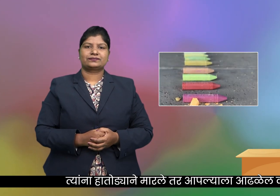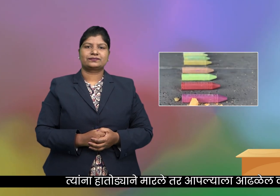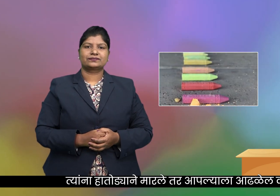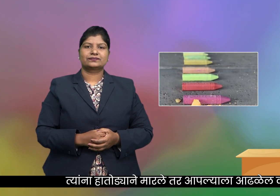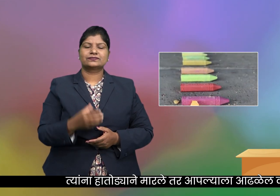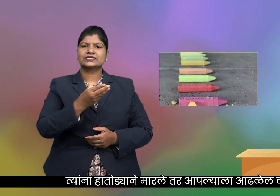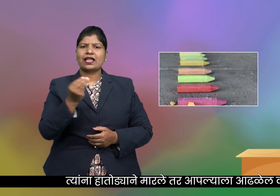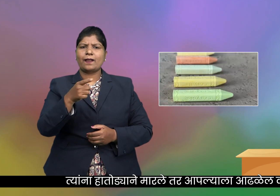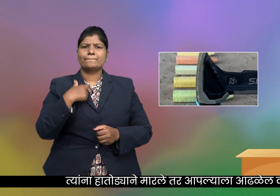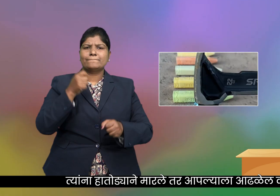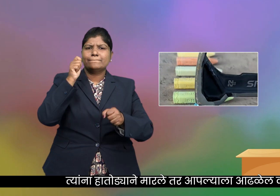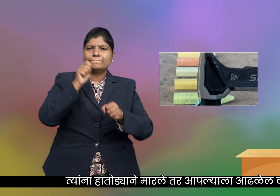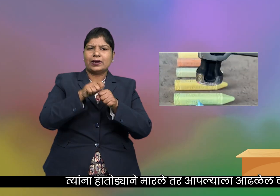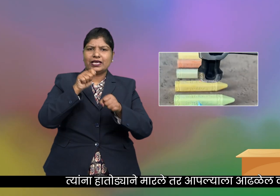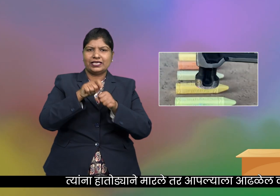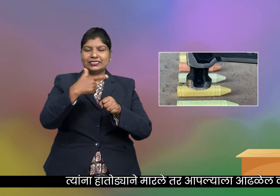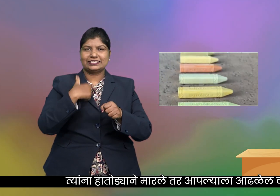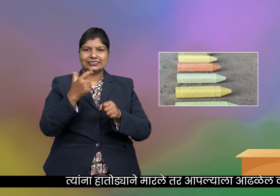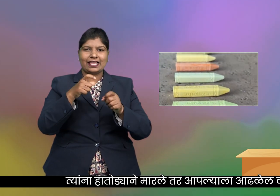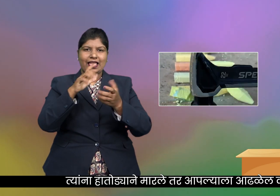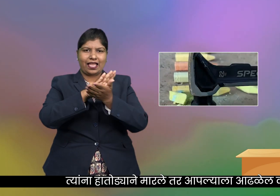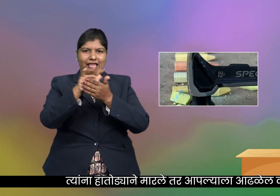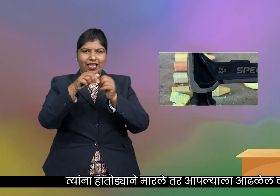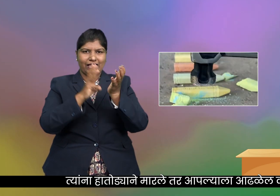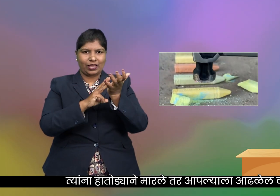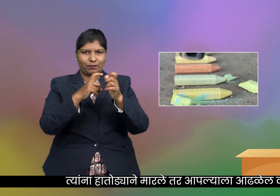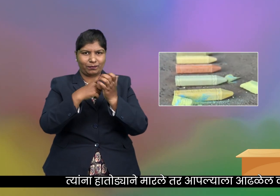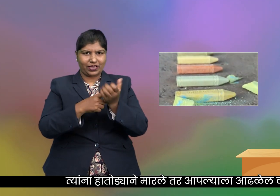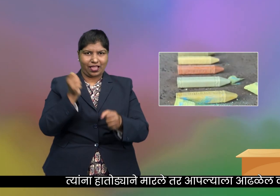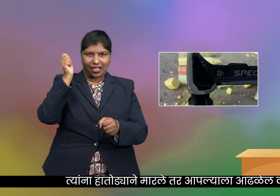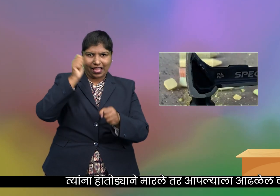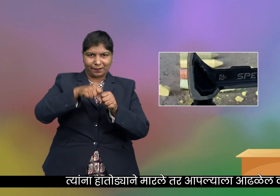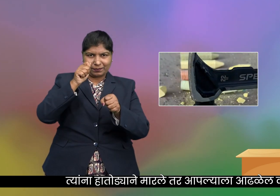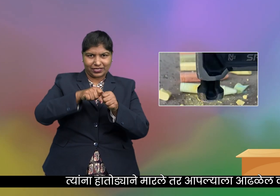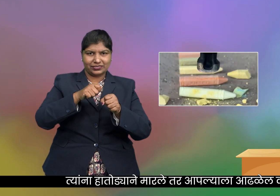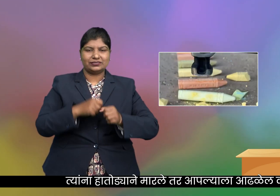त्यांना हातोड्याने मारले तर आपल्याला आढळेल की खडूचा